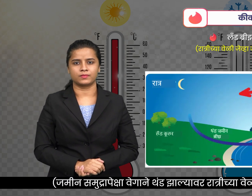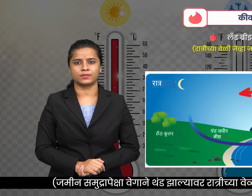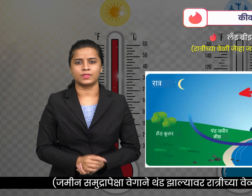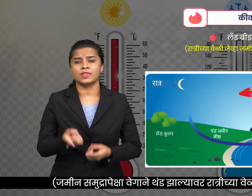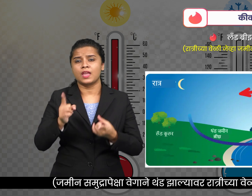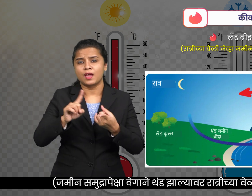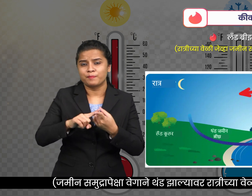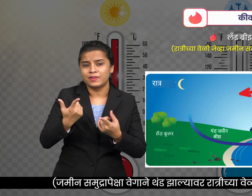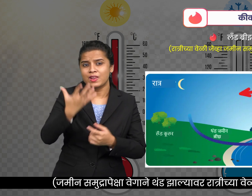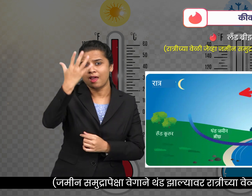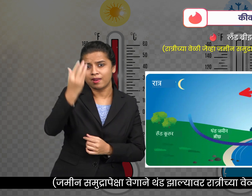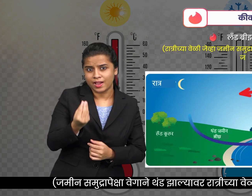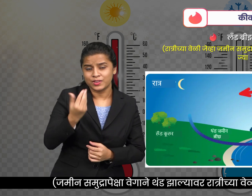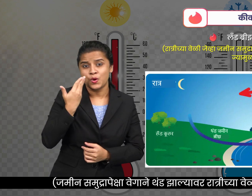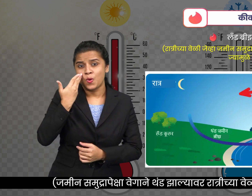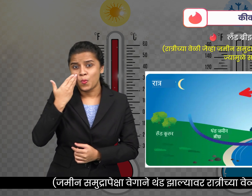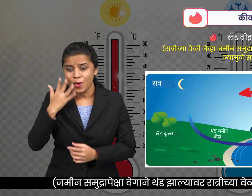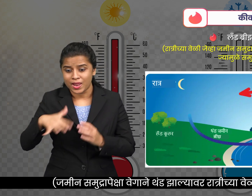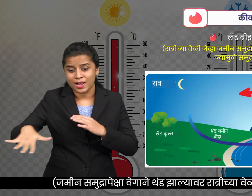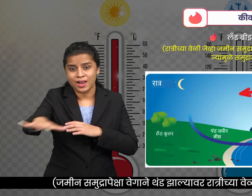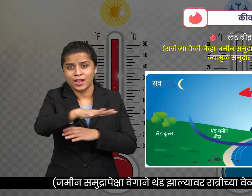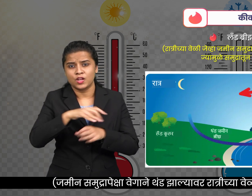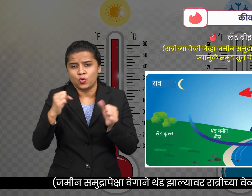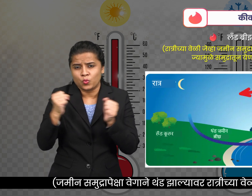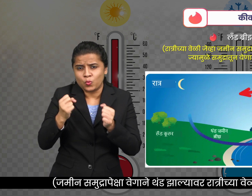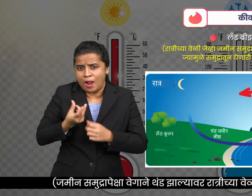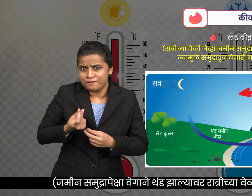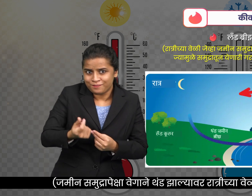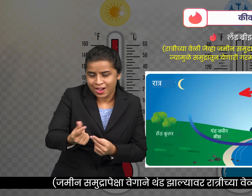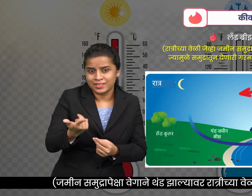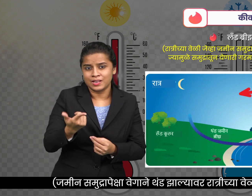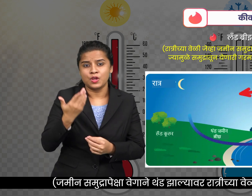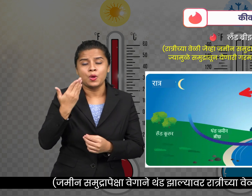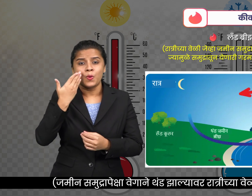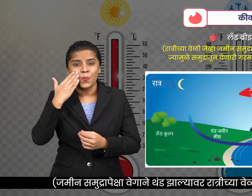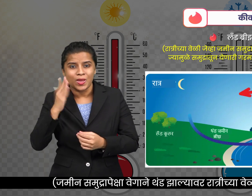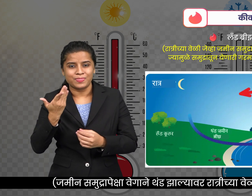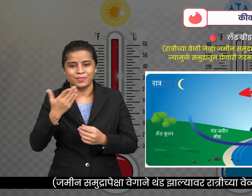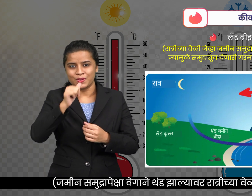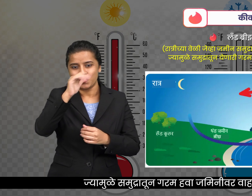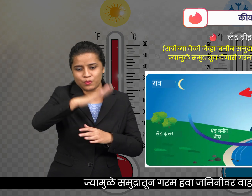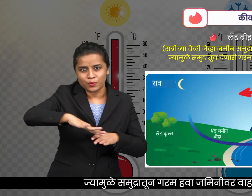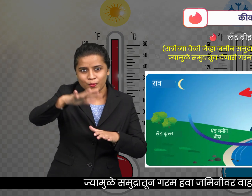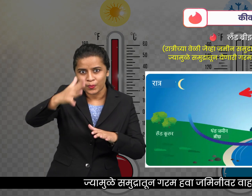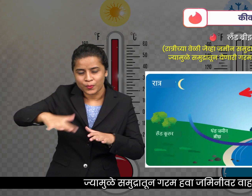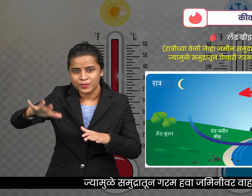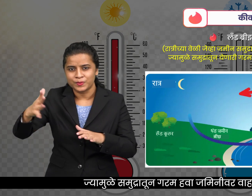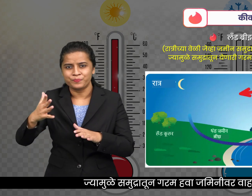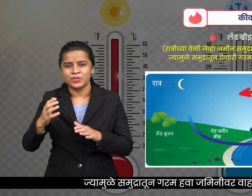म्हणजे जमीन समुद्रापेक्षा वेगाने थंड झाल्यावर रात्रीच्या वेळी उद्भवते, ज्यामुळे समुद्रातून